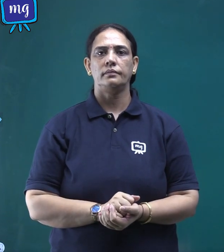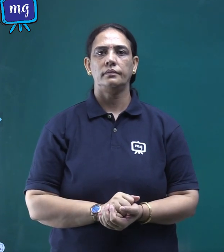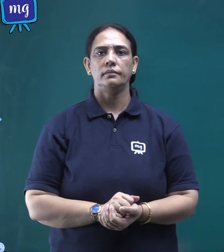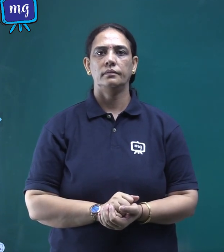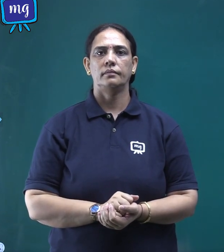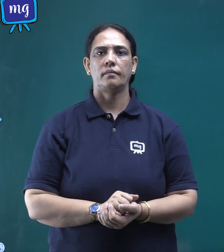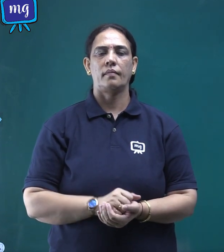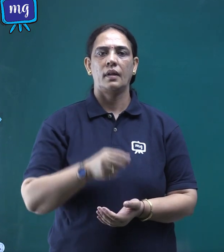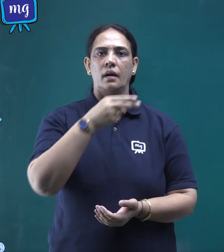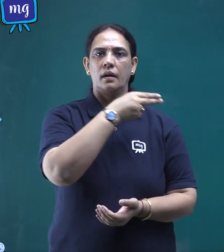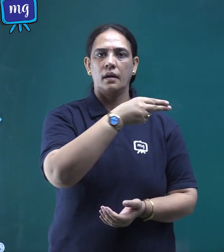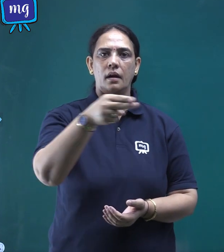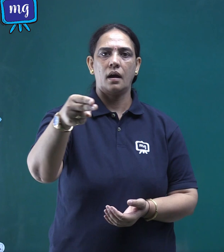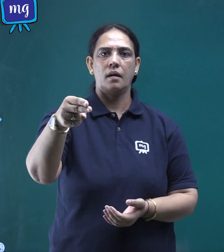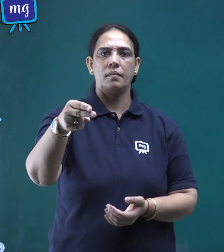समांतर चतुर्भुज,